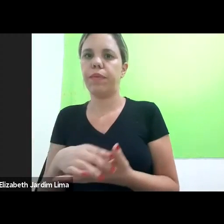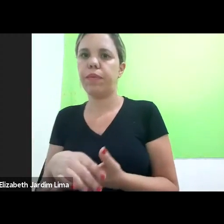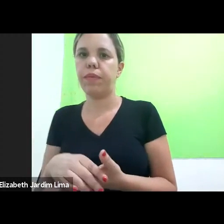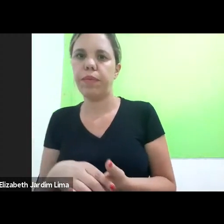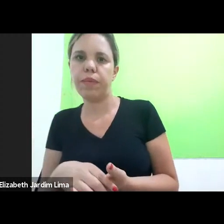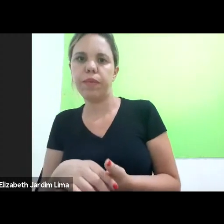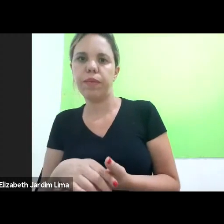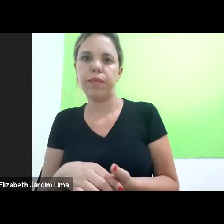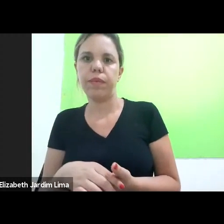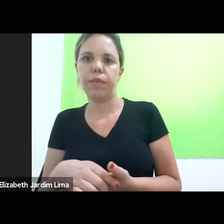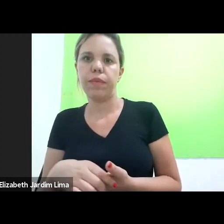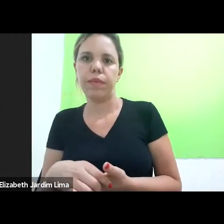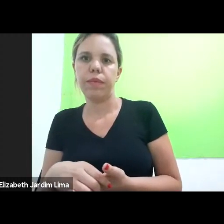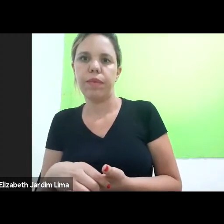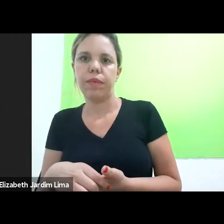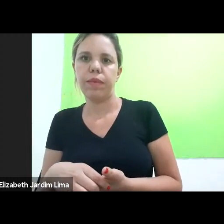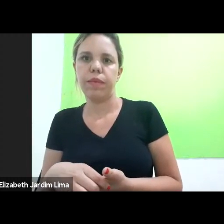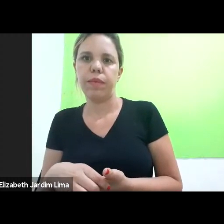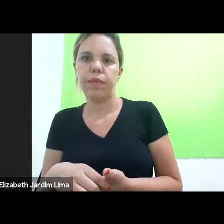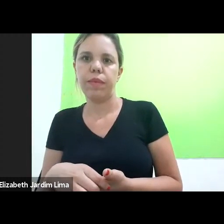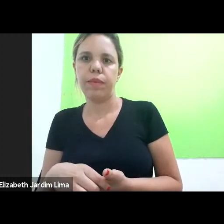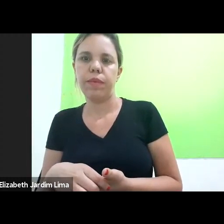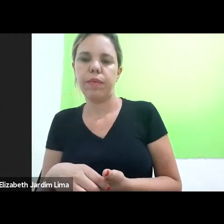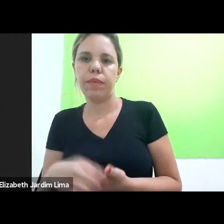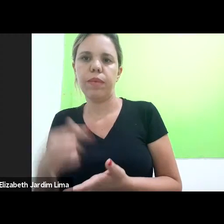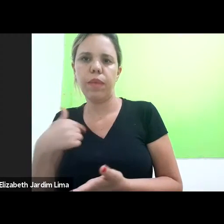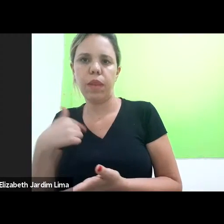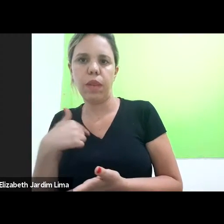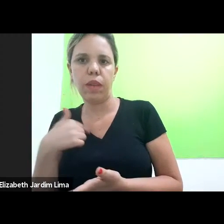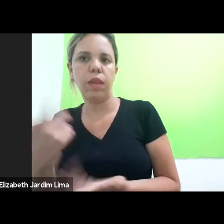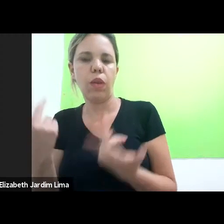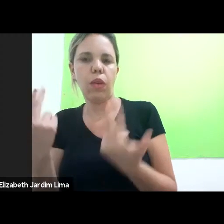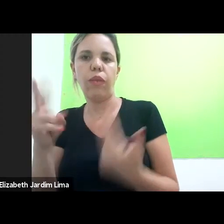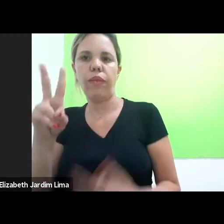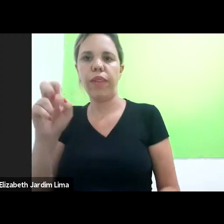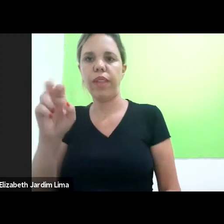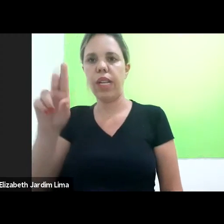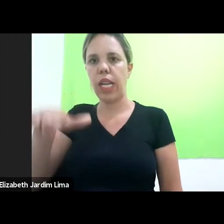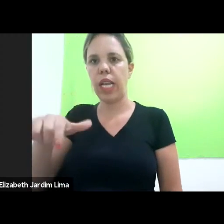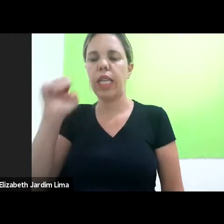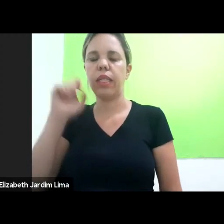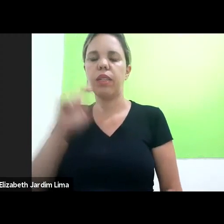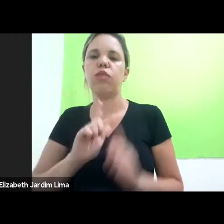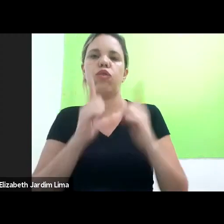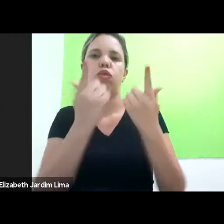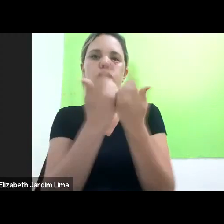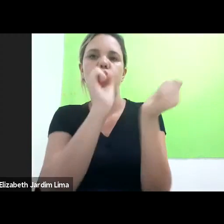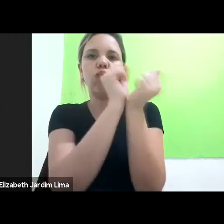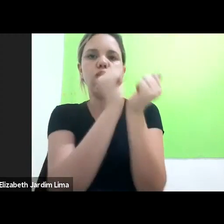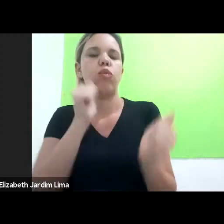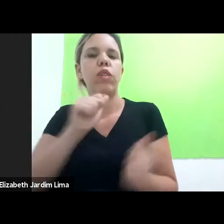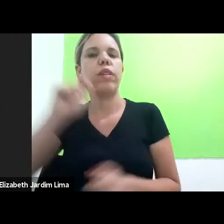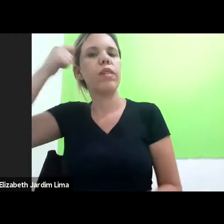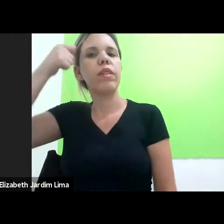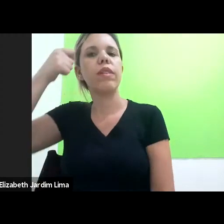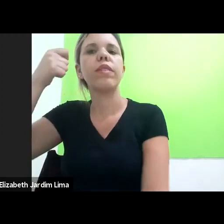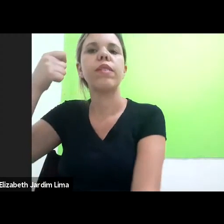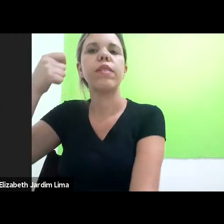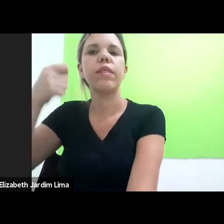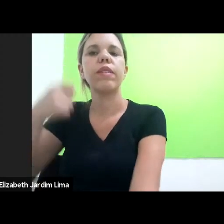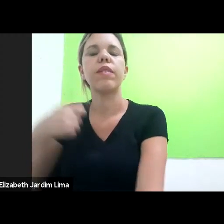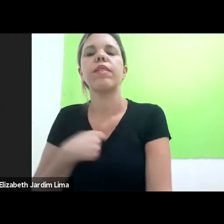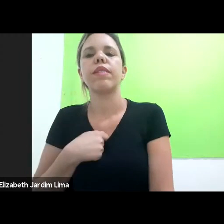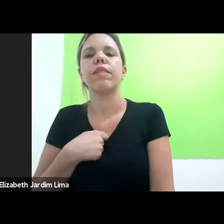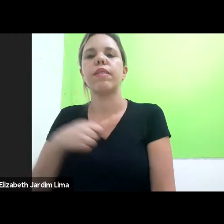Enfim, eu sou Versilene Dias, né? Sou do Quilombo Calunga, mulher negra, quilombola, né?